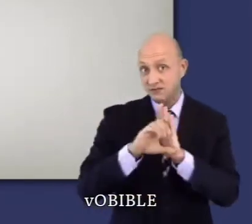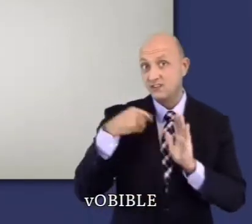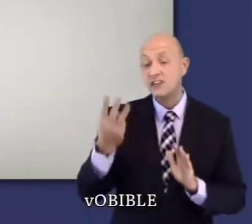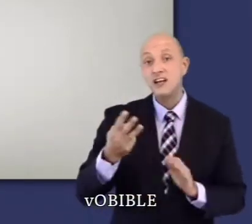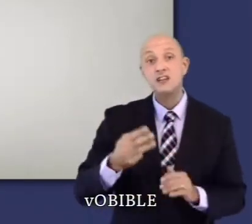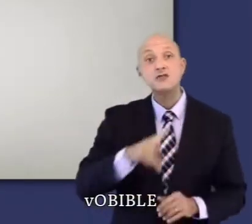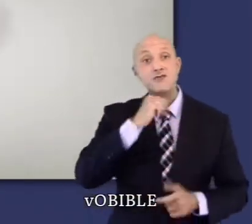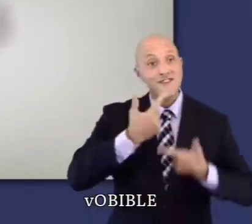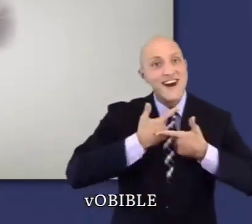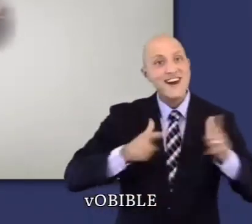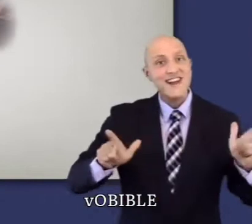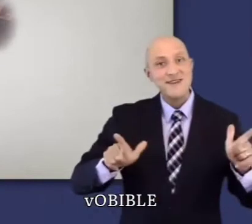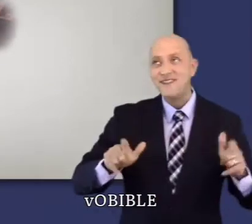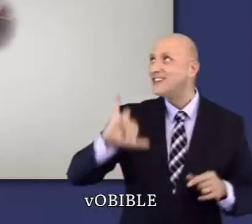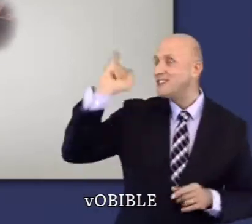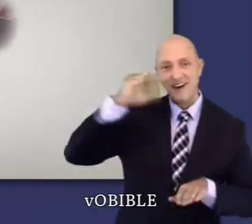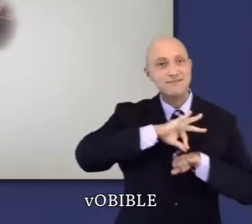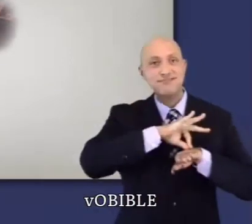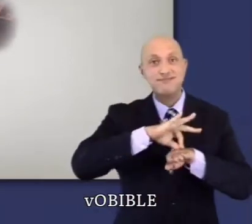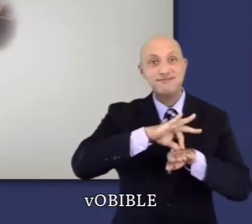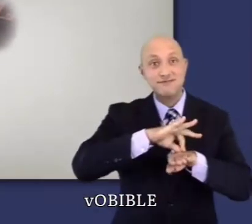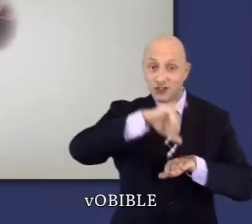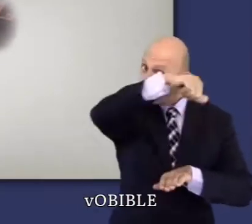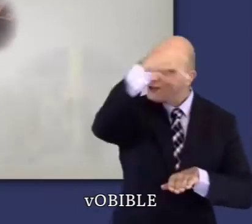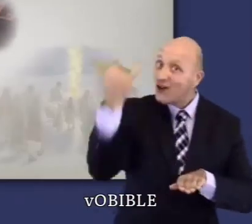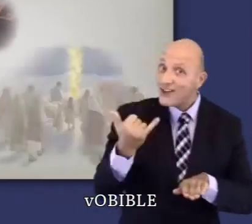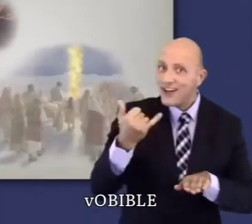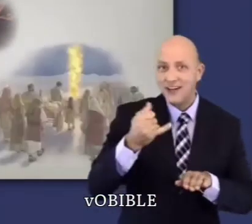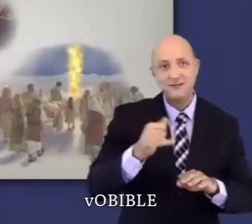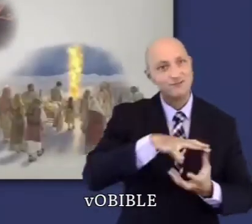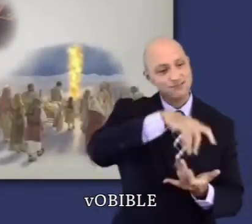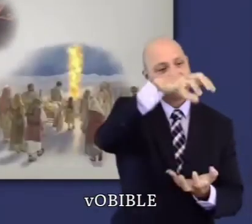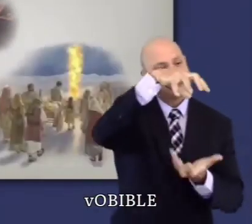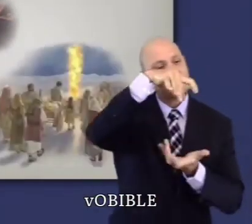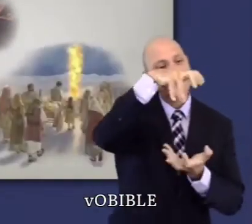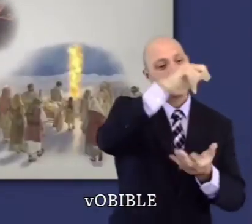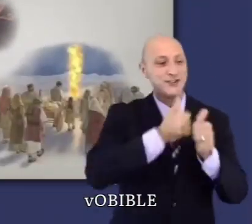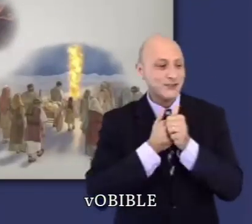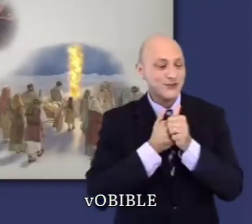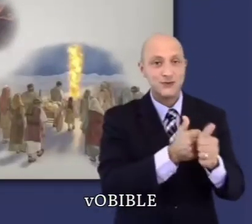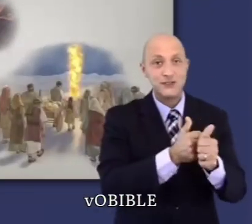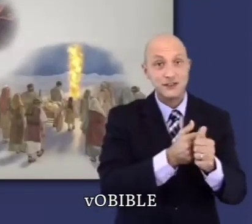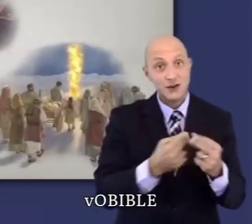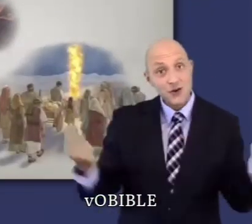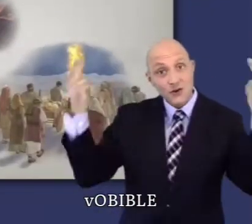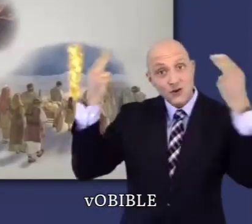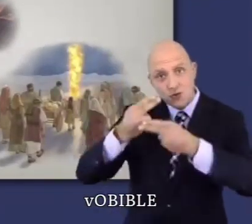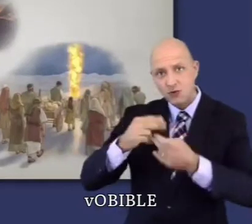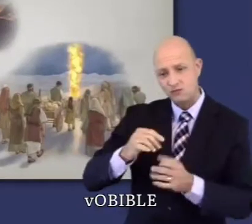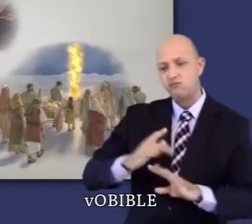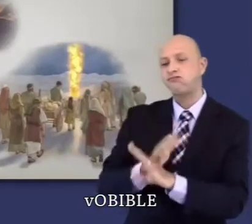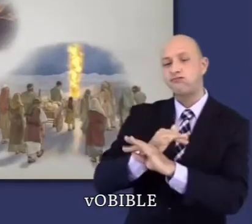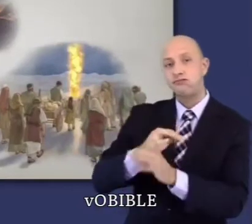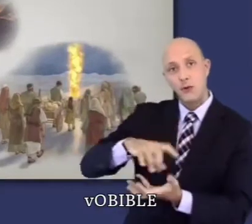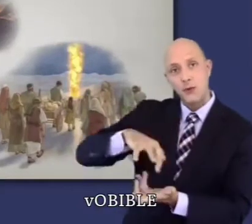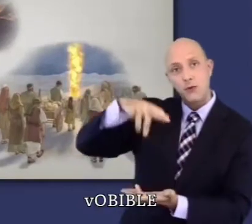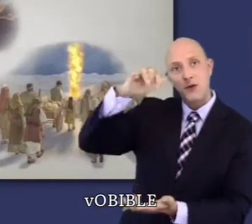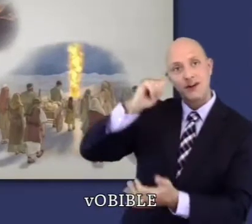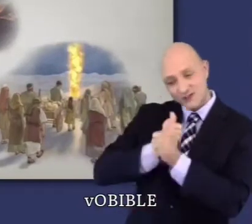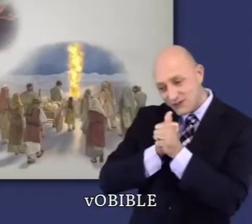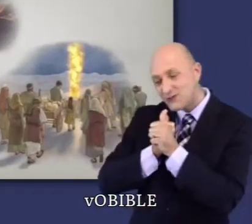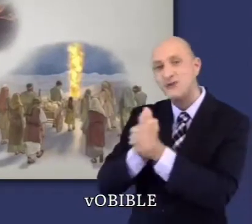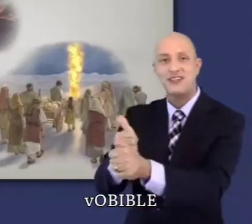Dans le chapitre 13, Jéhovah utilise une colonne de nuages le jour et une colonne de feu la nuit pour mener son peuple à la